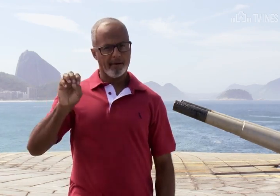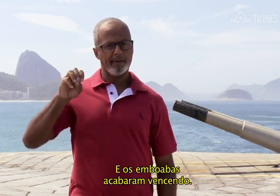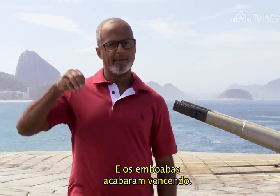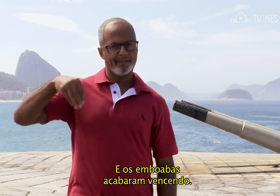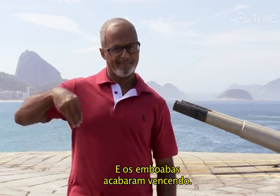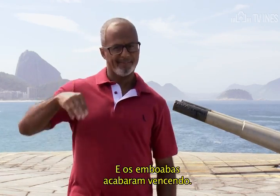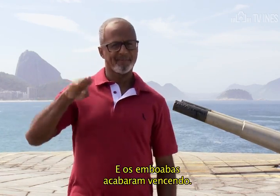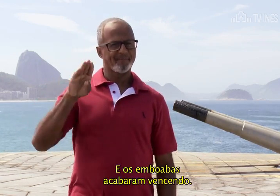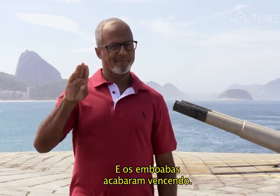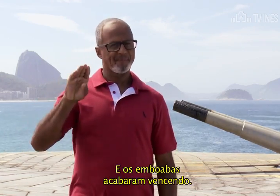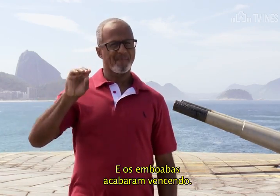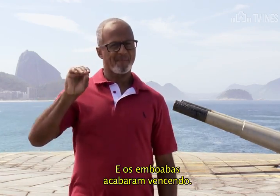E os emboabas